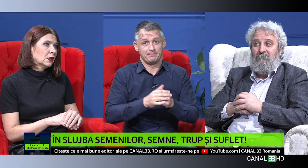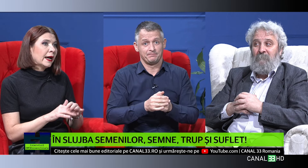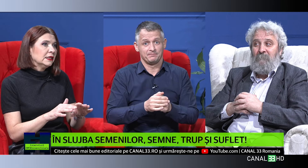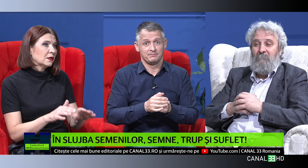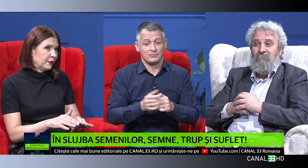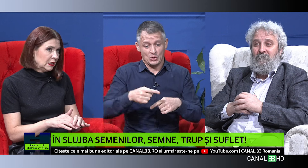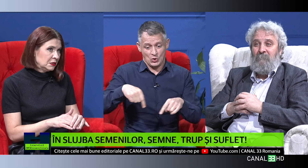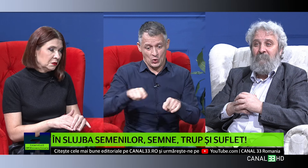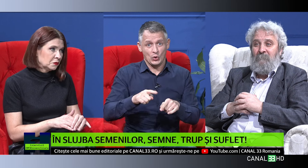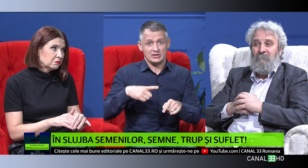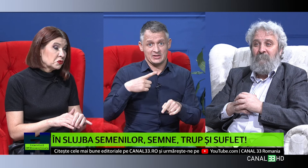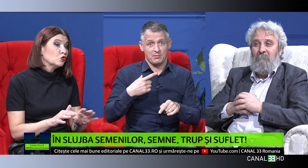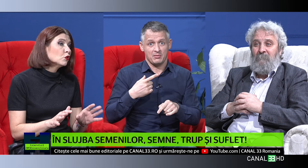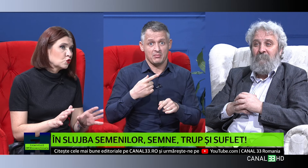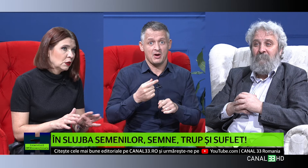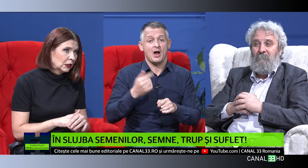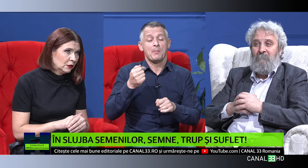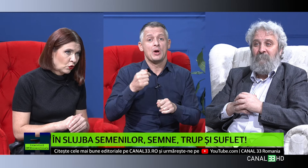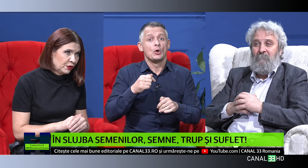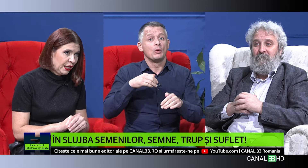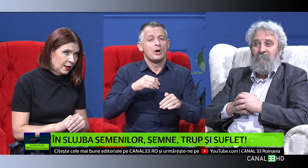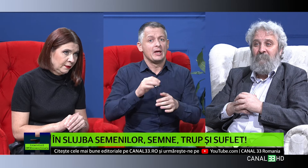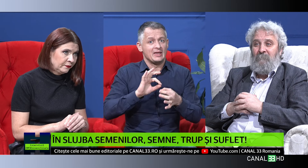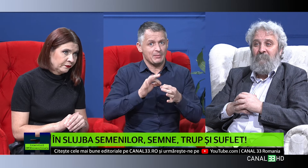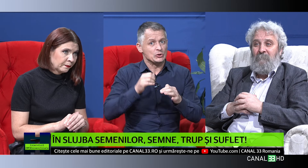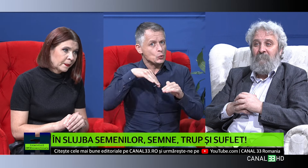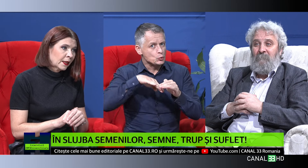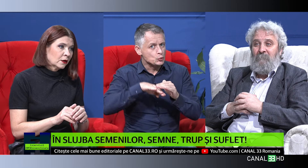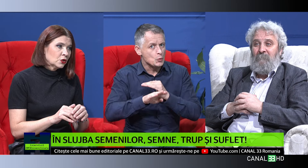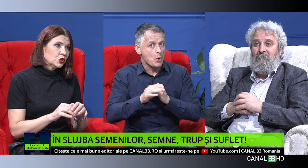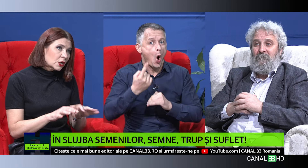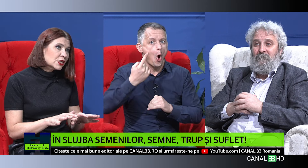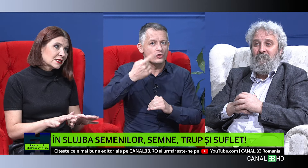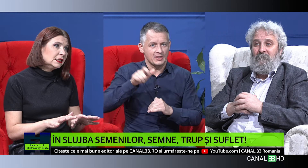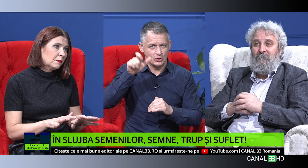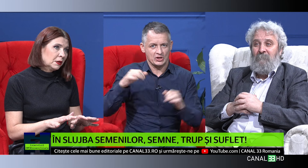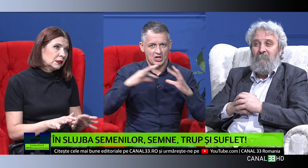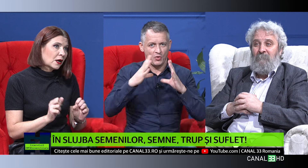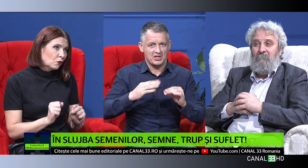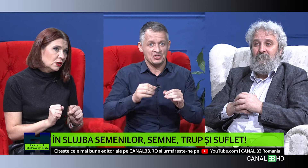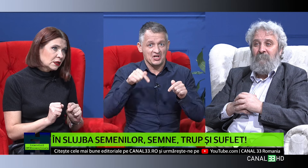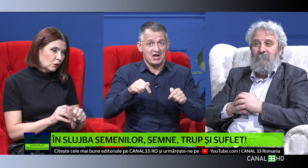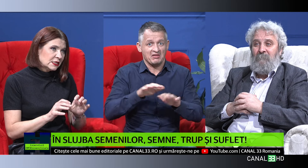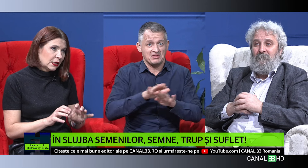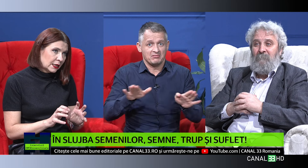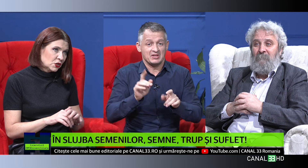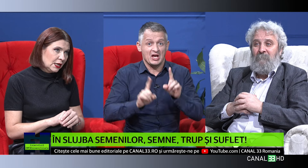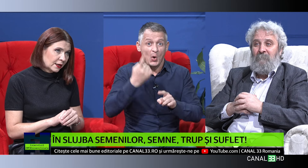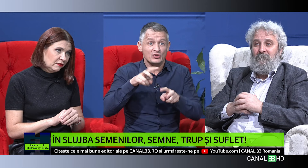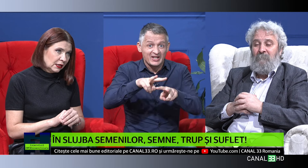ca interpreți sub 100, cred, în România. Și ăștia suntem. Dacă unul dintre noi se retrage din